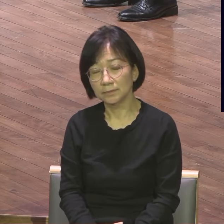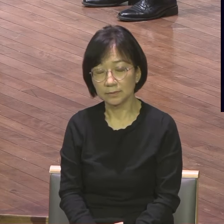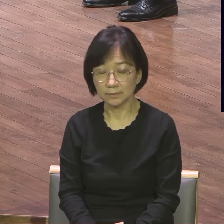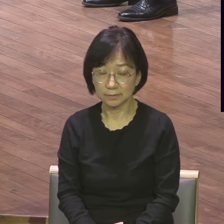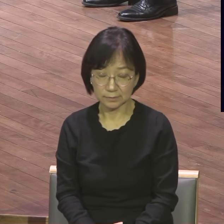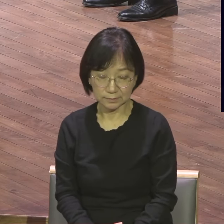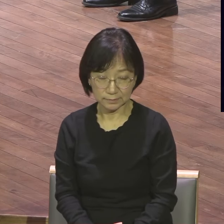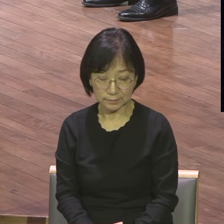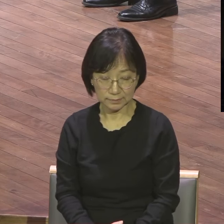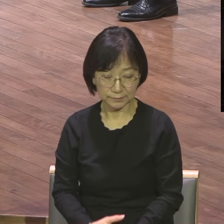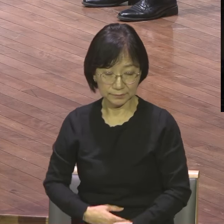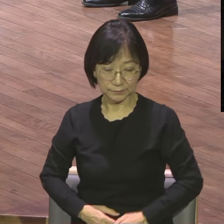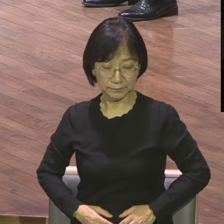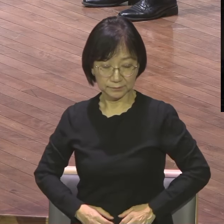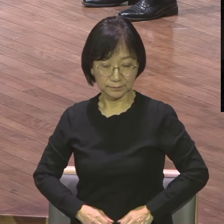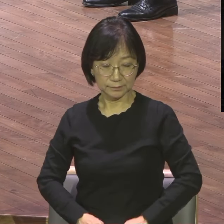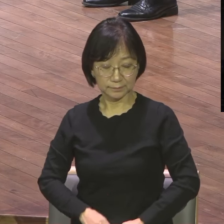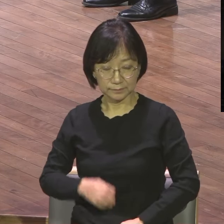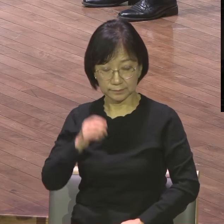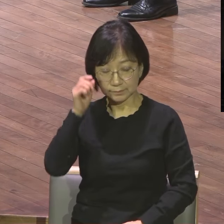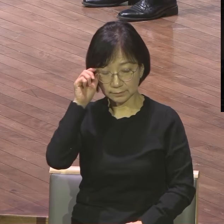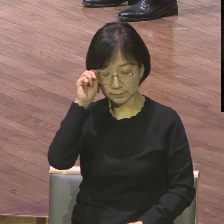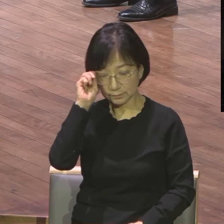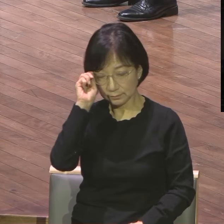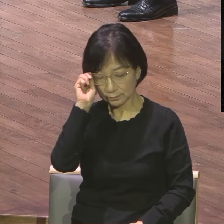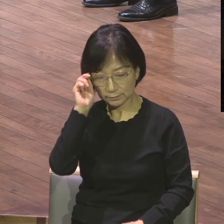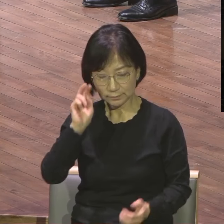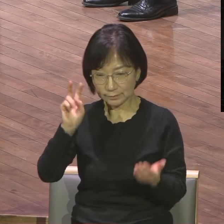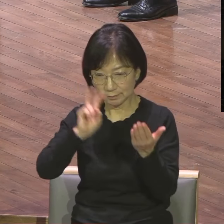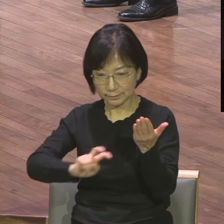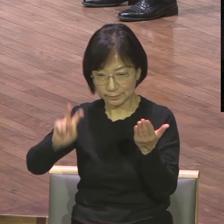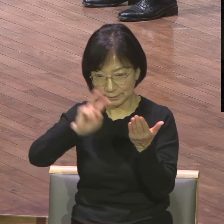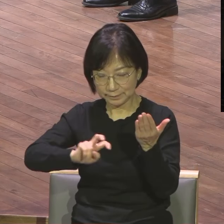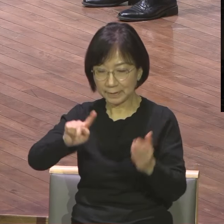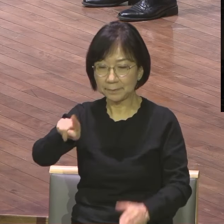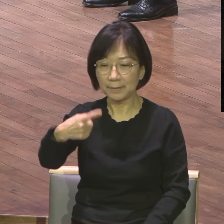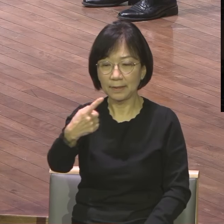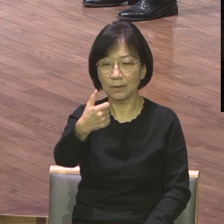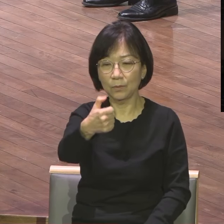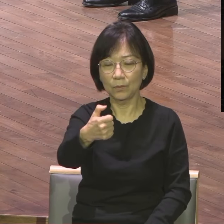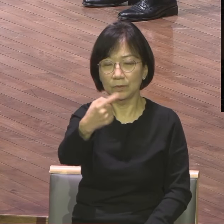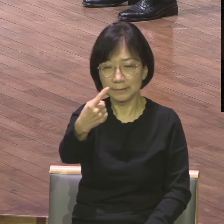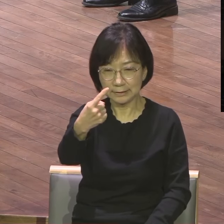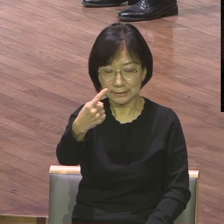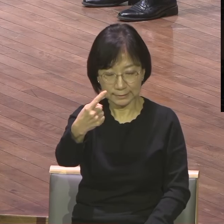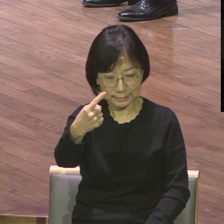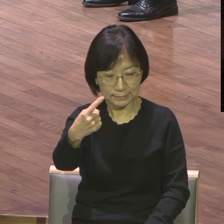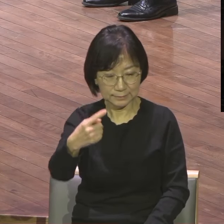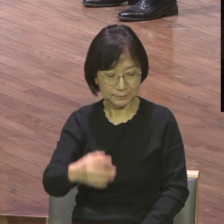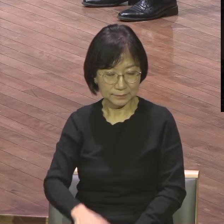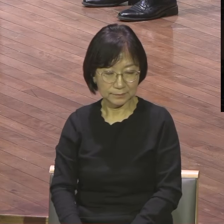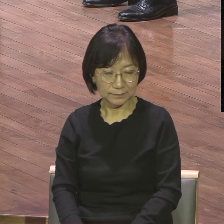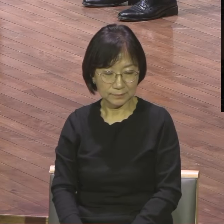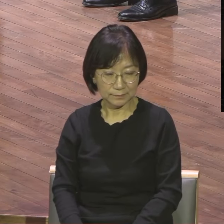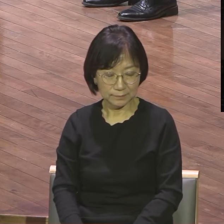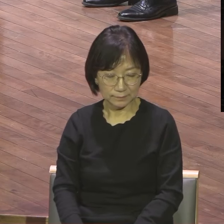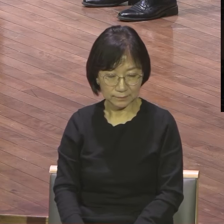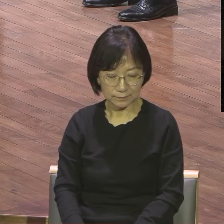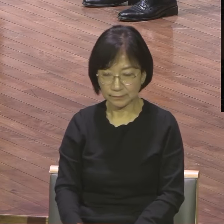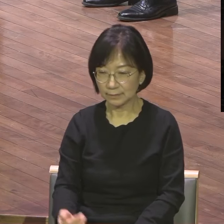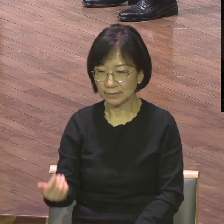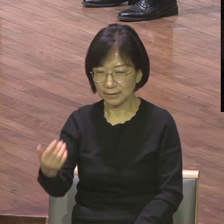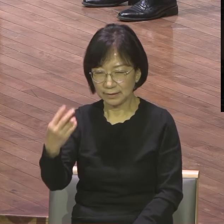151장 다시 한번 이 찬양을 부르실 때 2000년 전에 세례 요한을 통해 내 죄가 예수님께